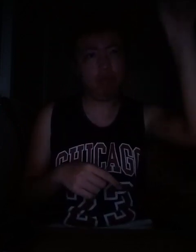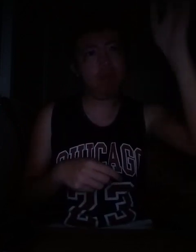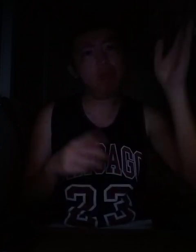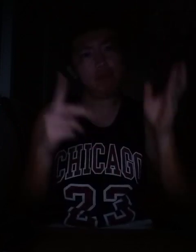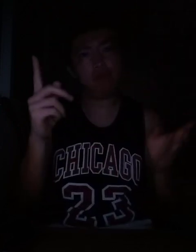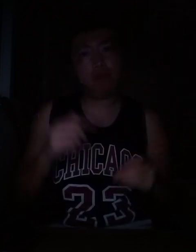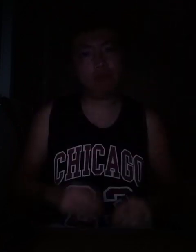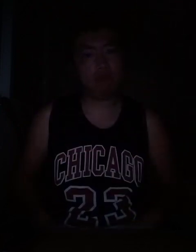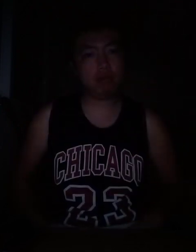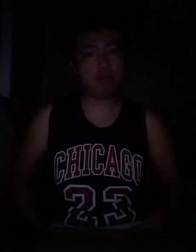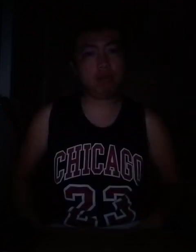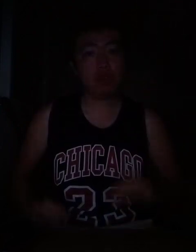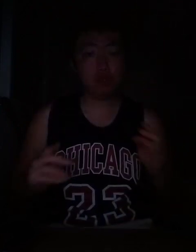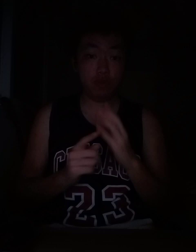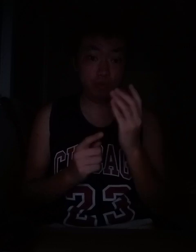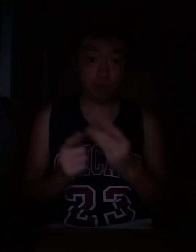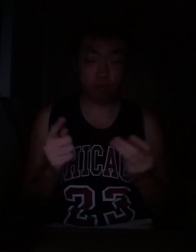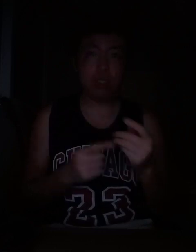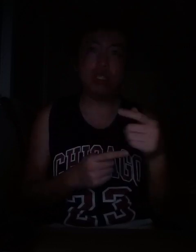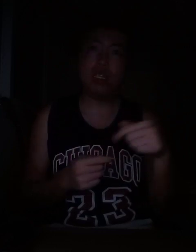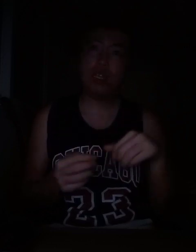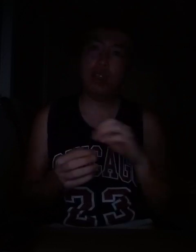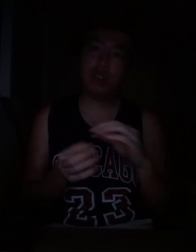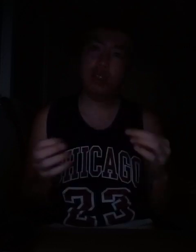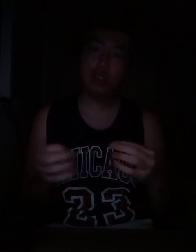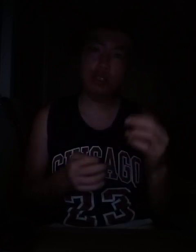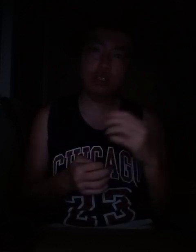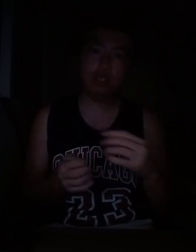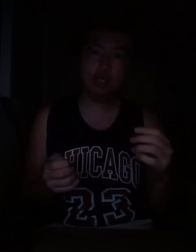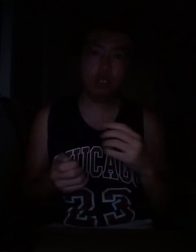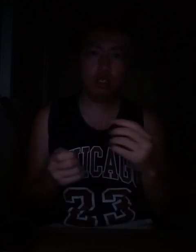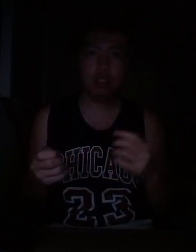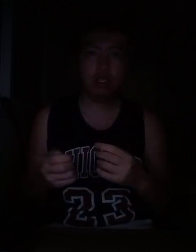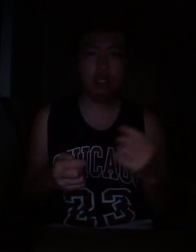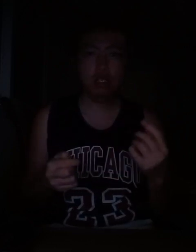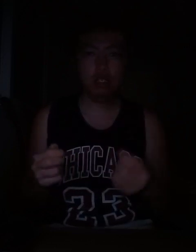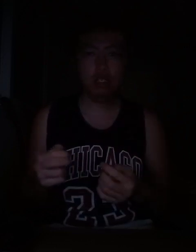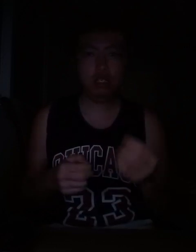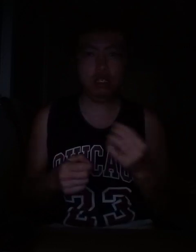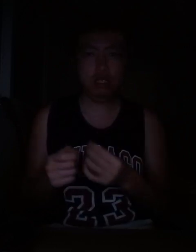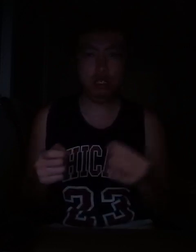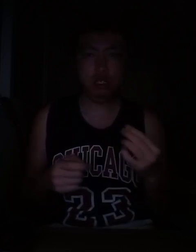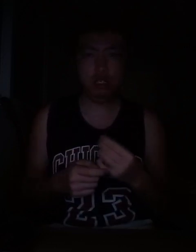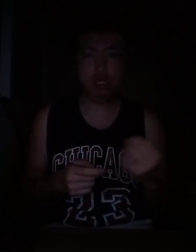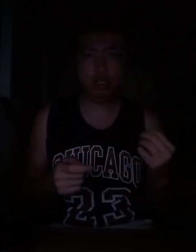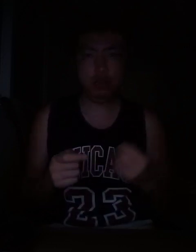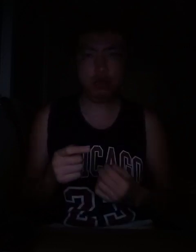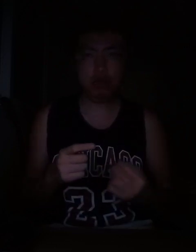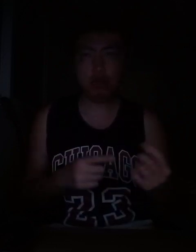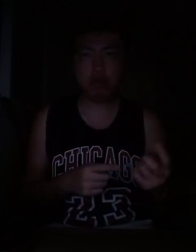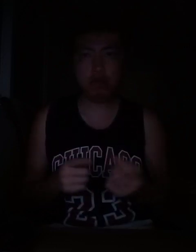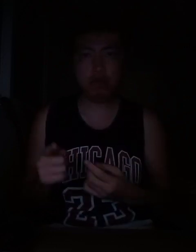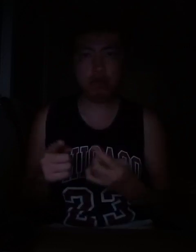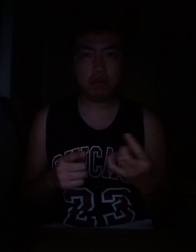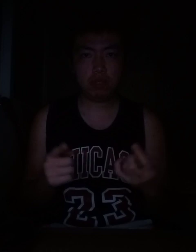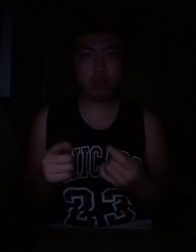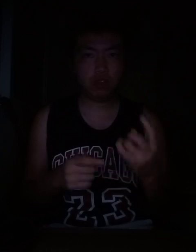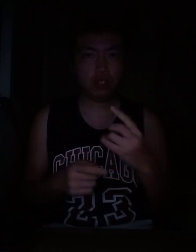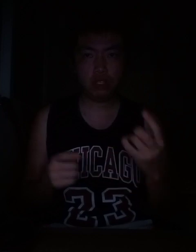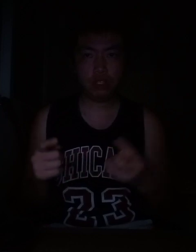보입니다. 태풍은 원래 내륙 지방을 지나면 그 세력이 조금 약해지기 마련인데 카누는 조금